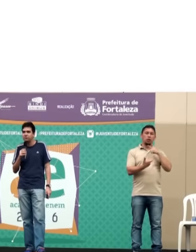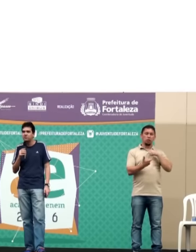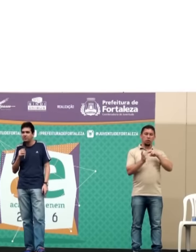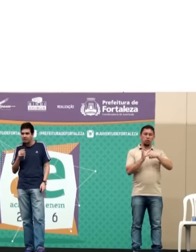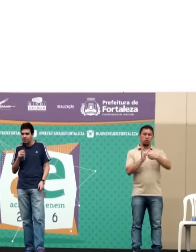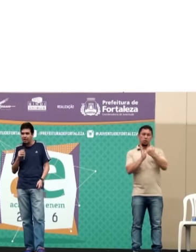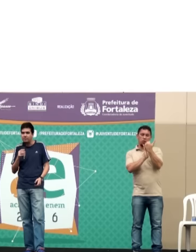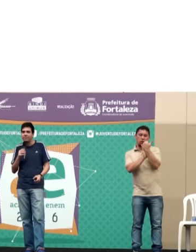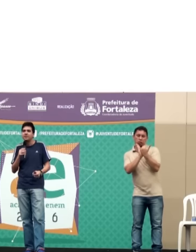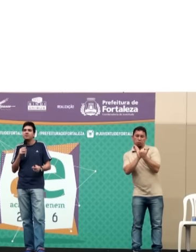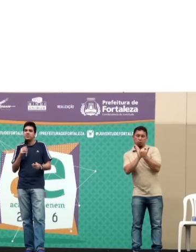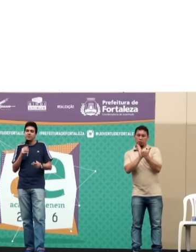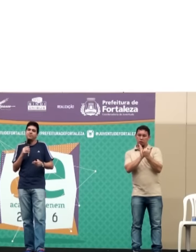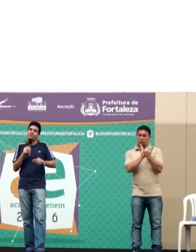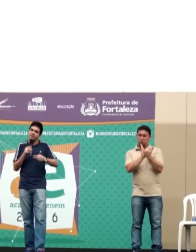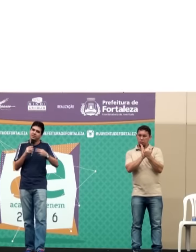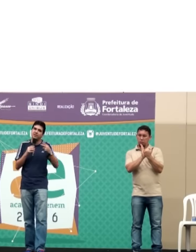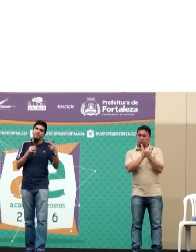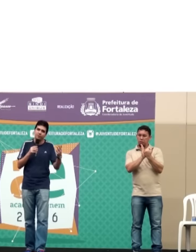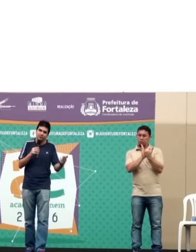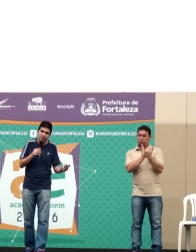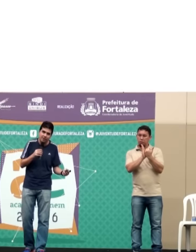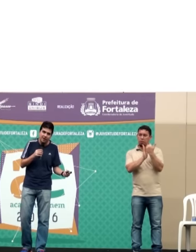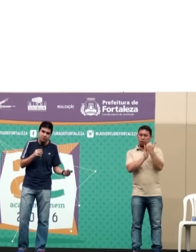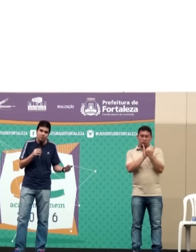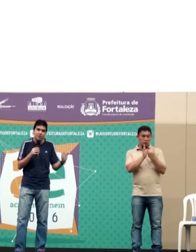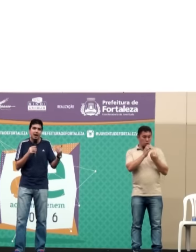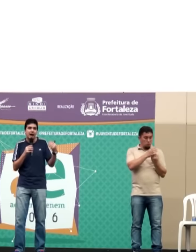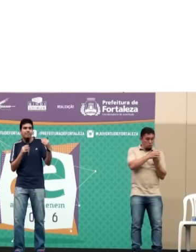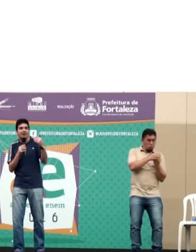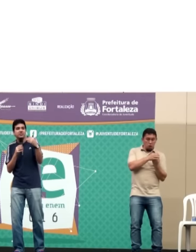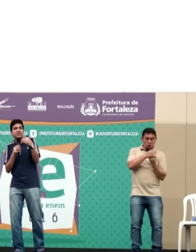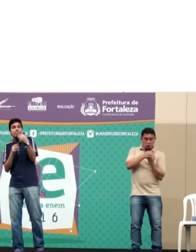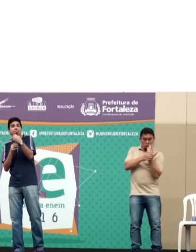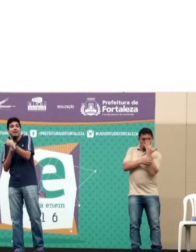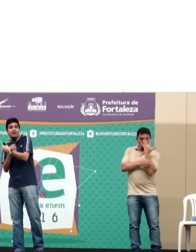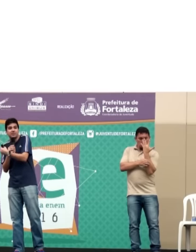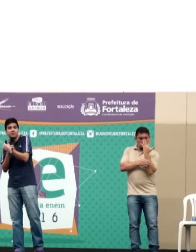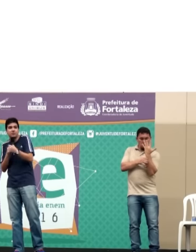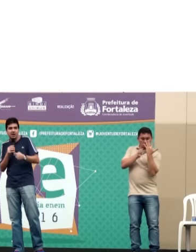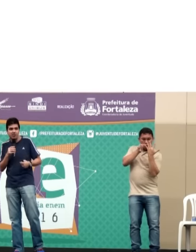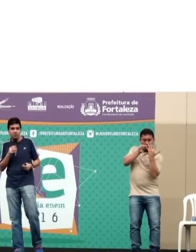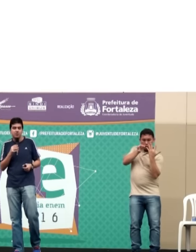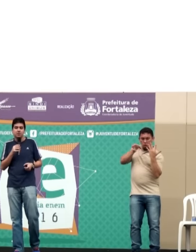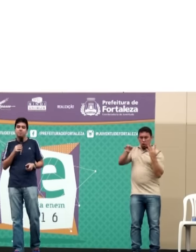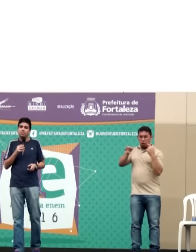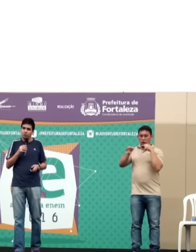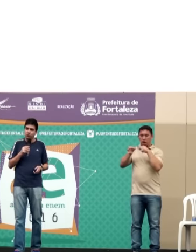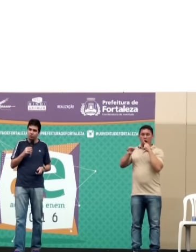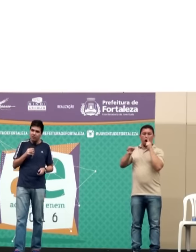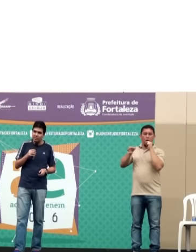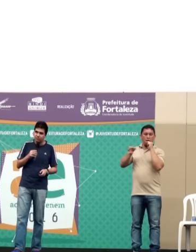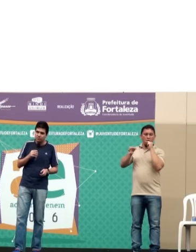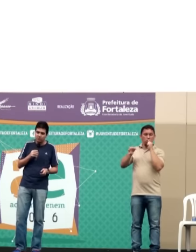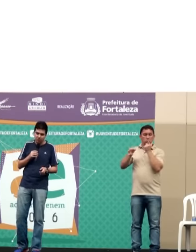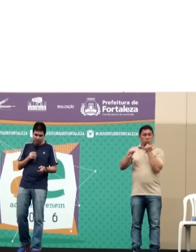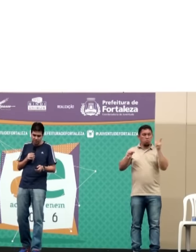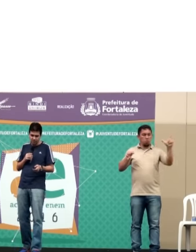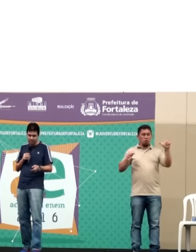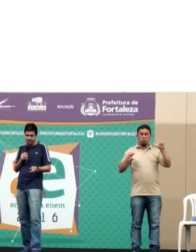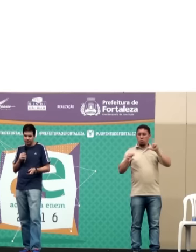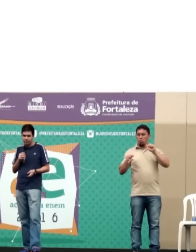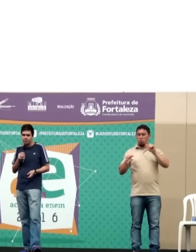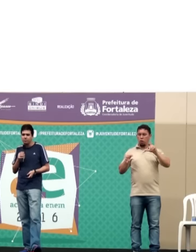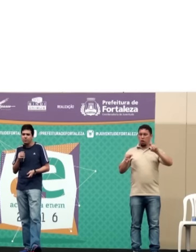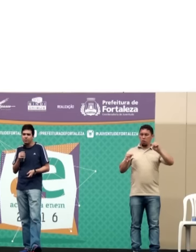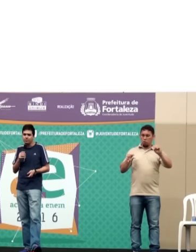exatamente menos hidratado. Significa dizer que ele foi formado a partir da perda de água por um outro ácido,